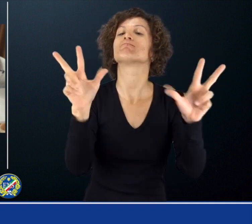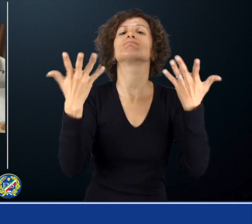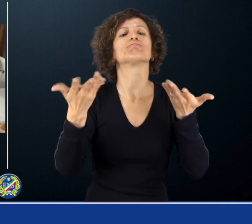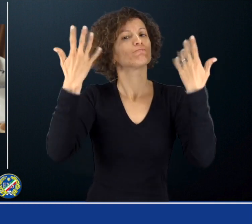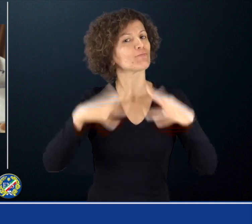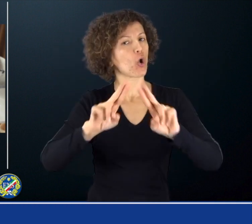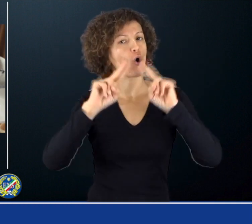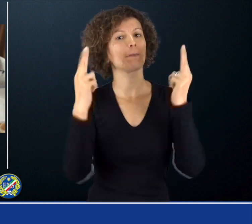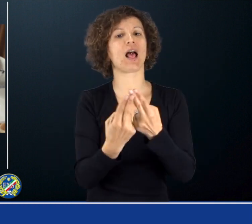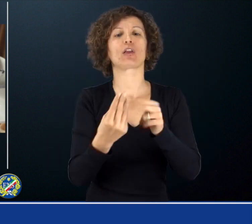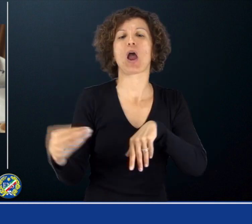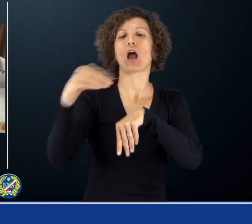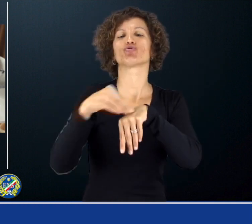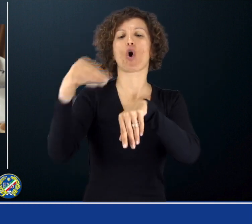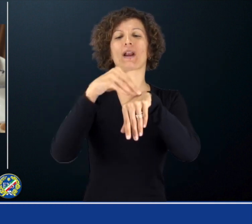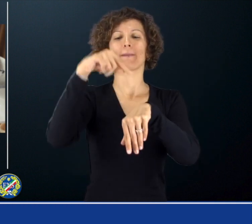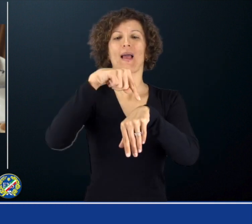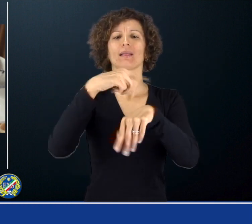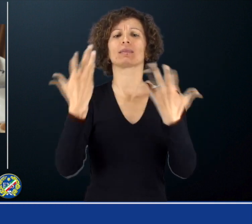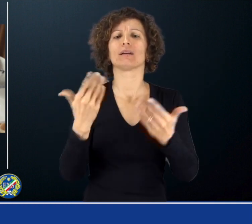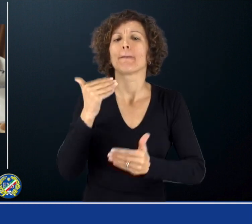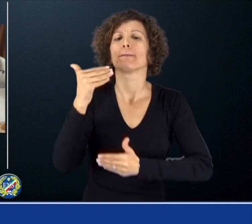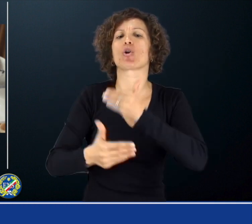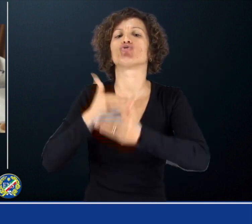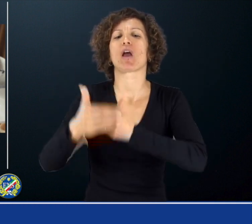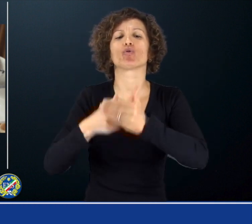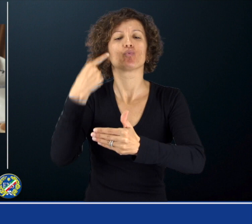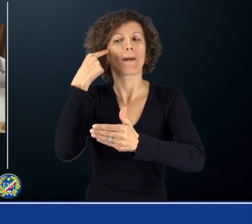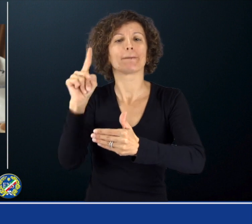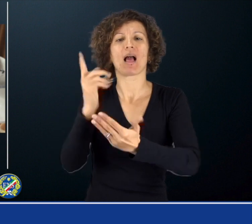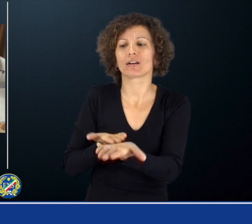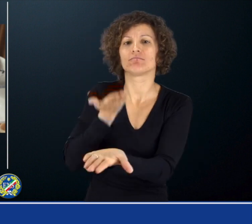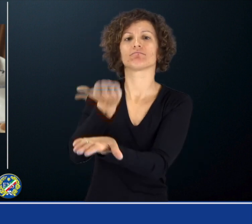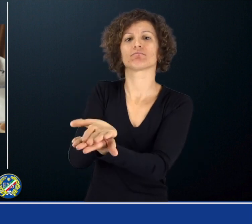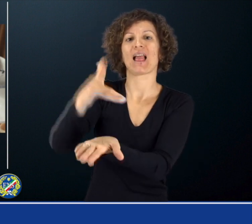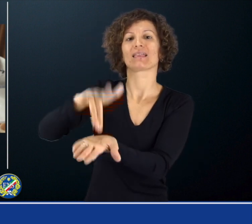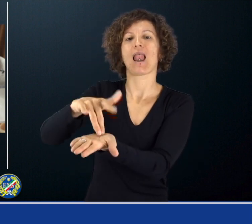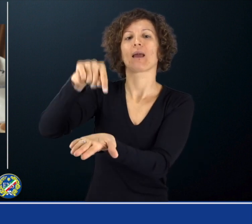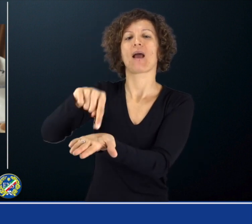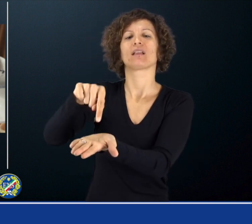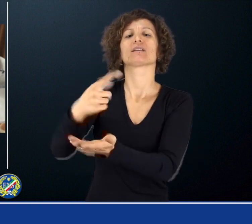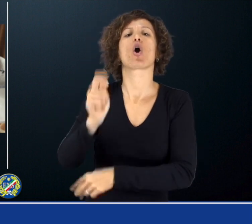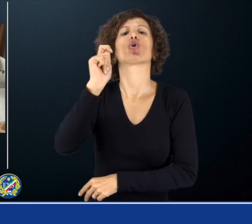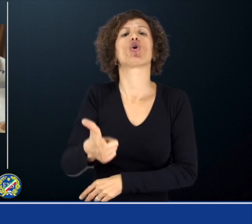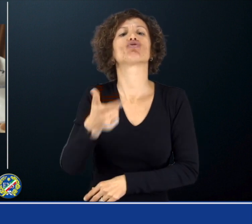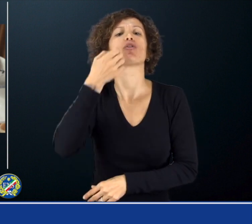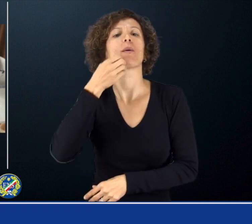aver completato gli aggiornamenti della procedura per la presentazione telematica della domanda di congedo parentale delle